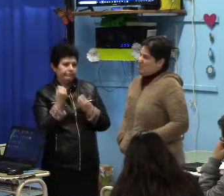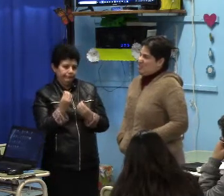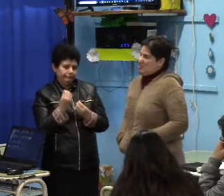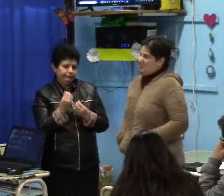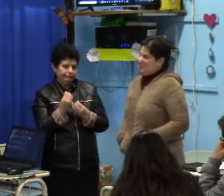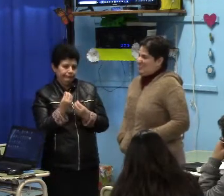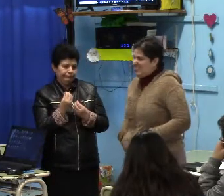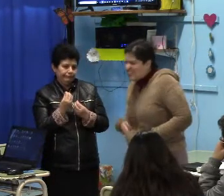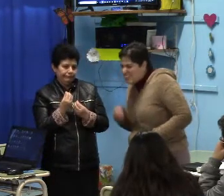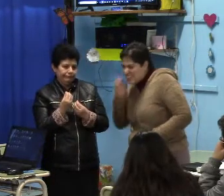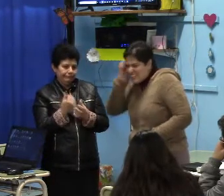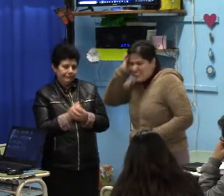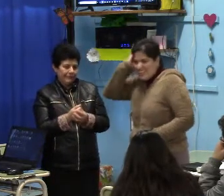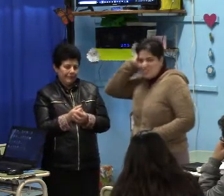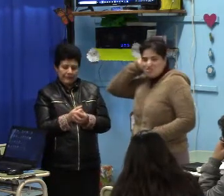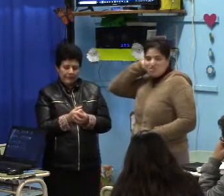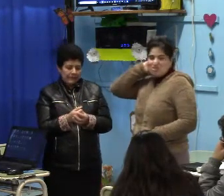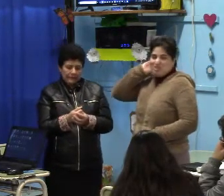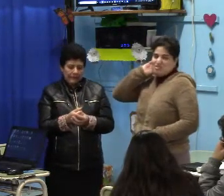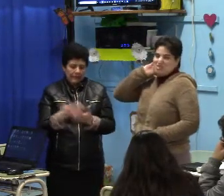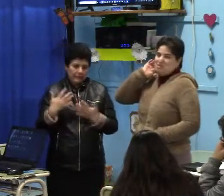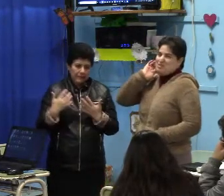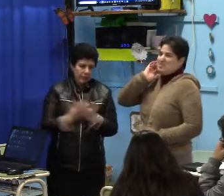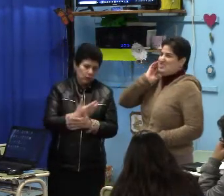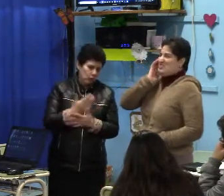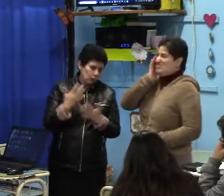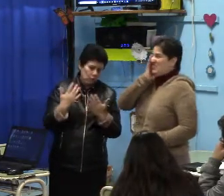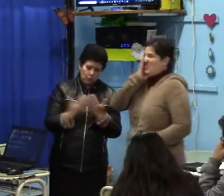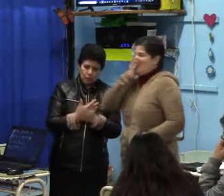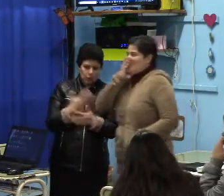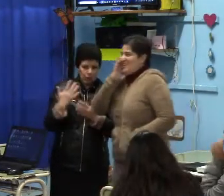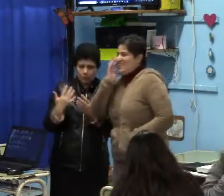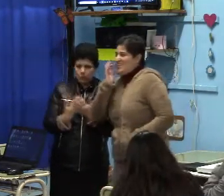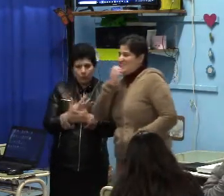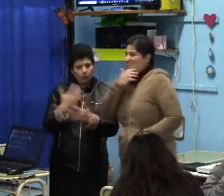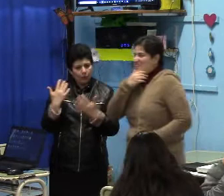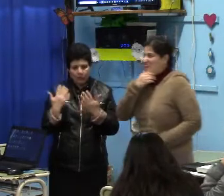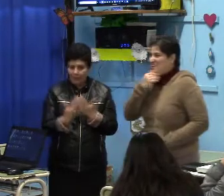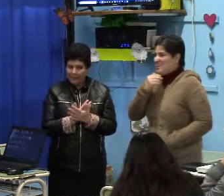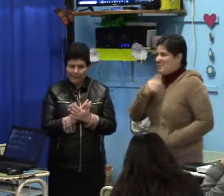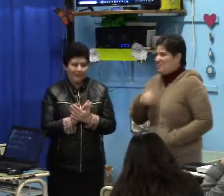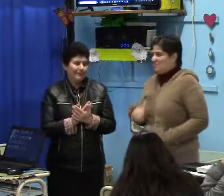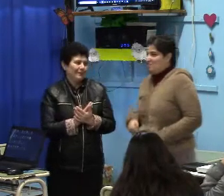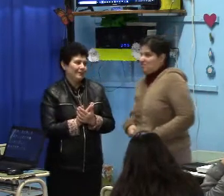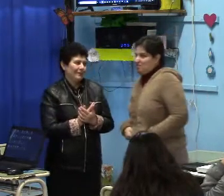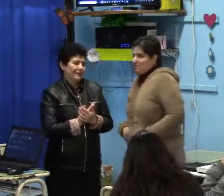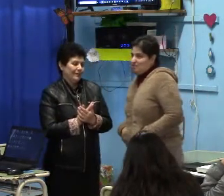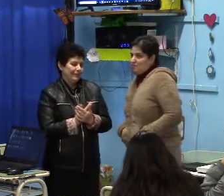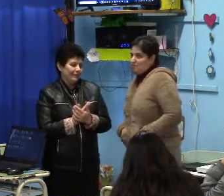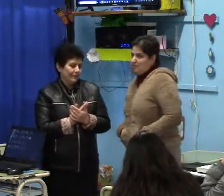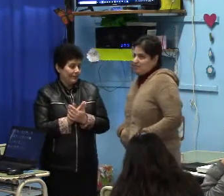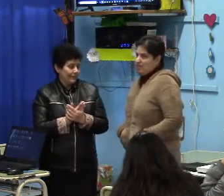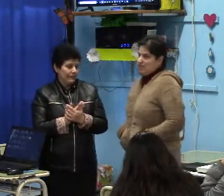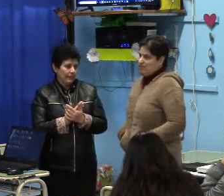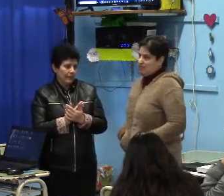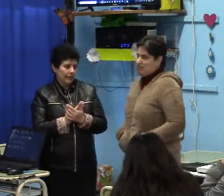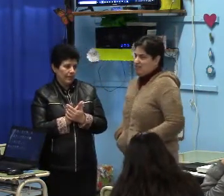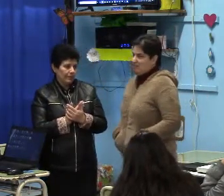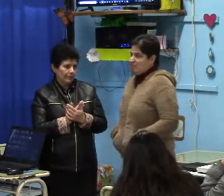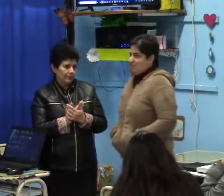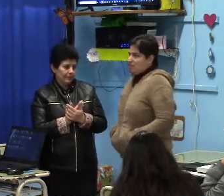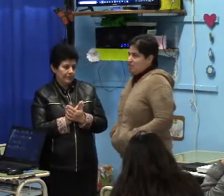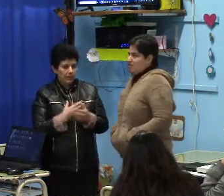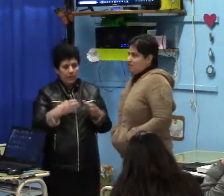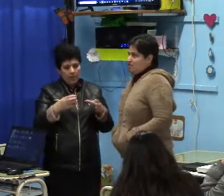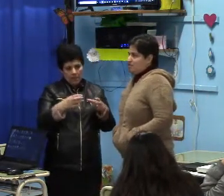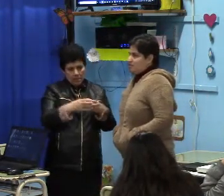mucho de esa palazo en la cabeza. Y entonces reciben montones de novios. Hay de todo. Lo puedo decir que hay de